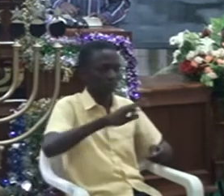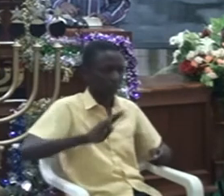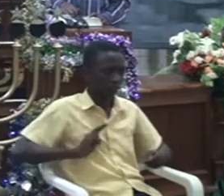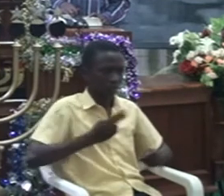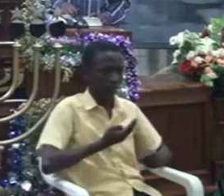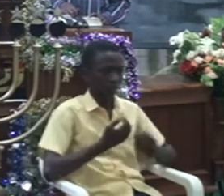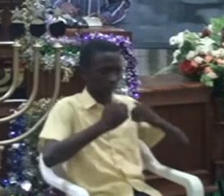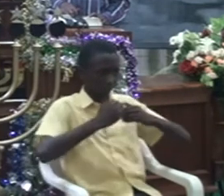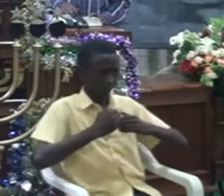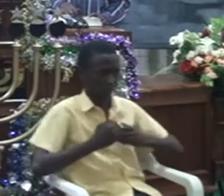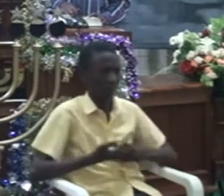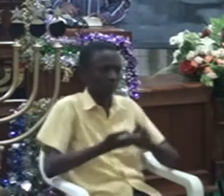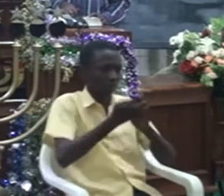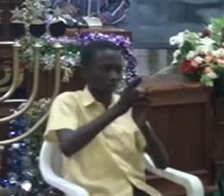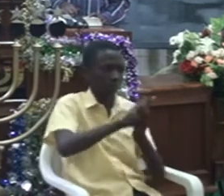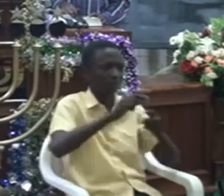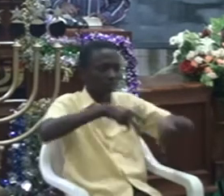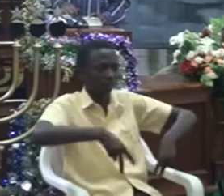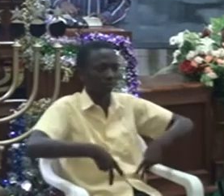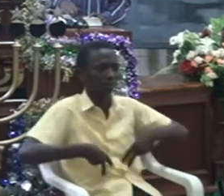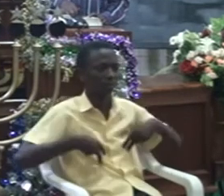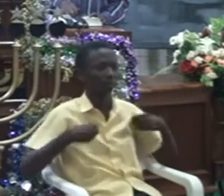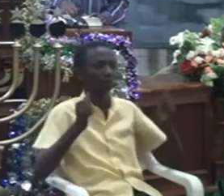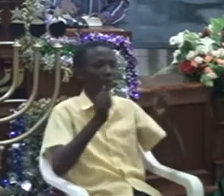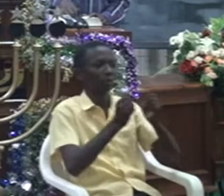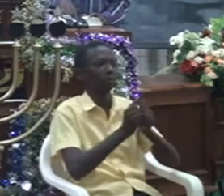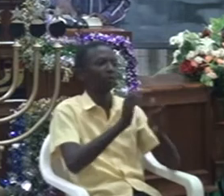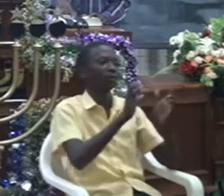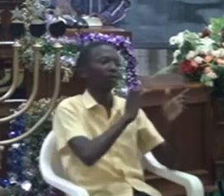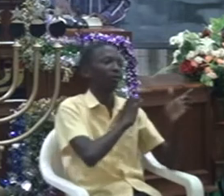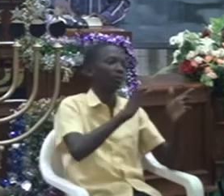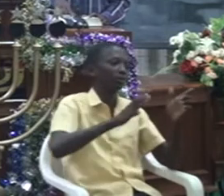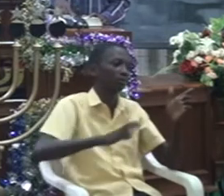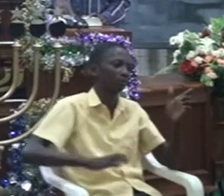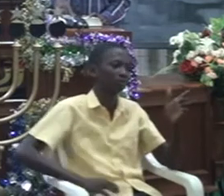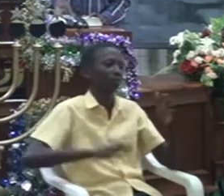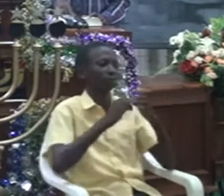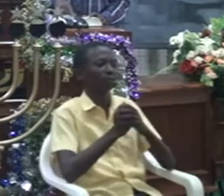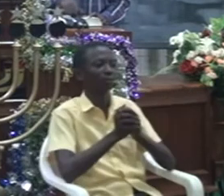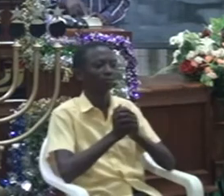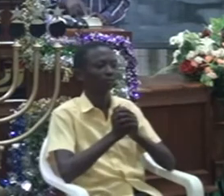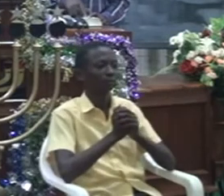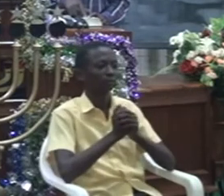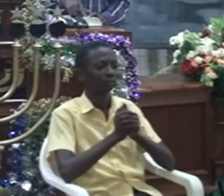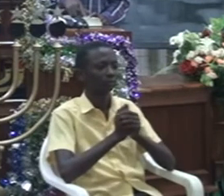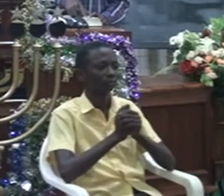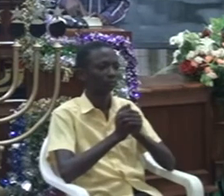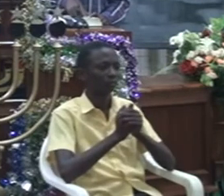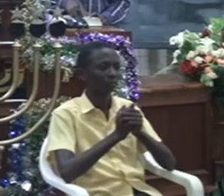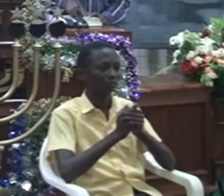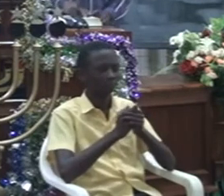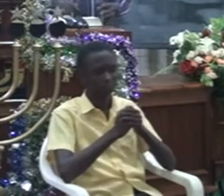rendus vivants avec Christ. Hata wakati tulipokuwa wafu kwa sababu ya makosa